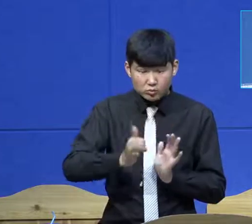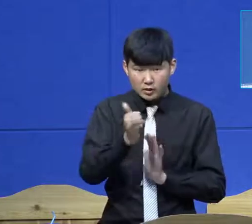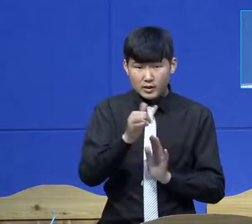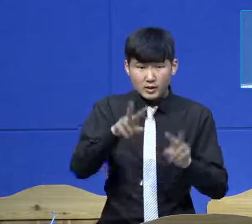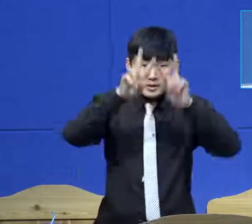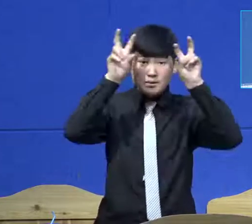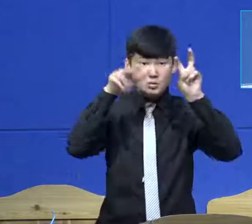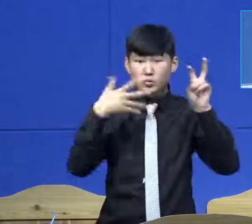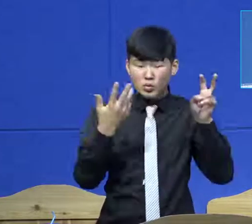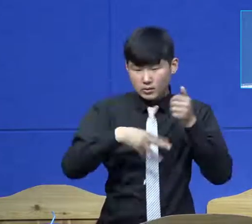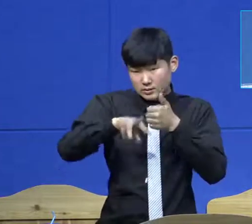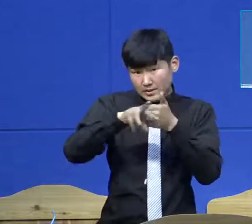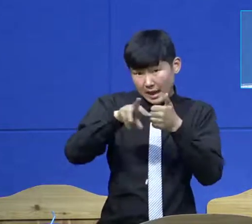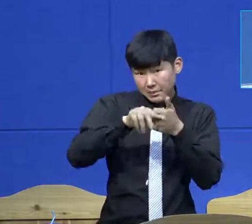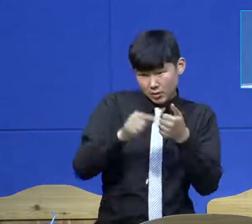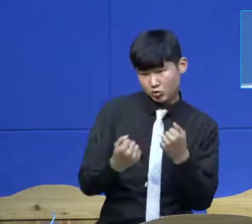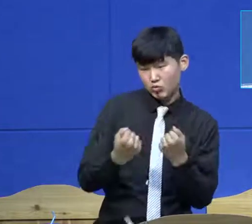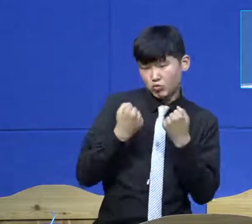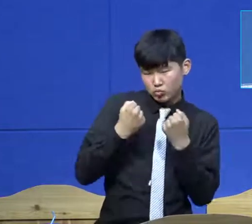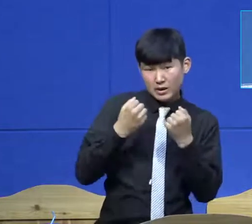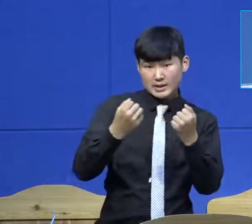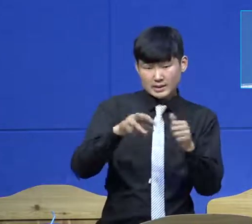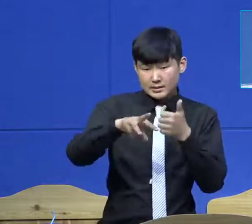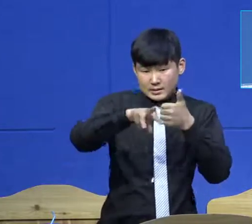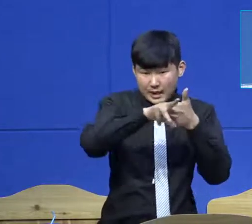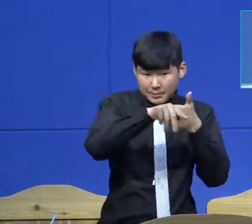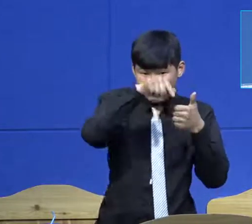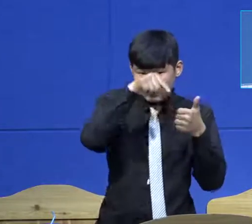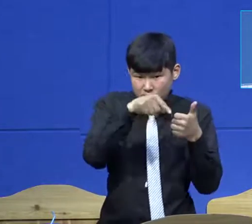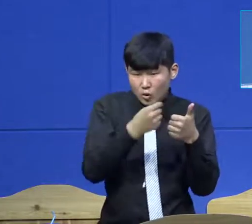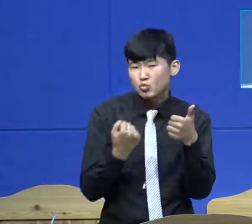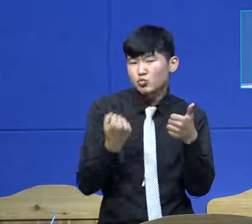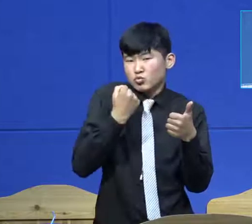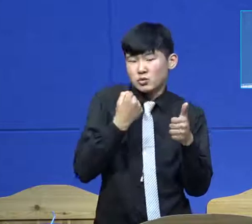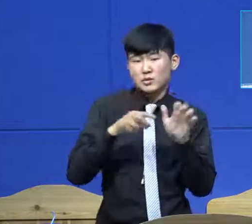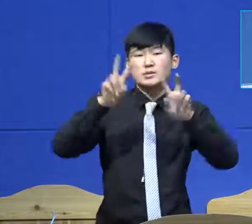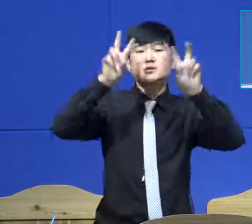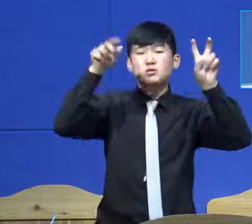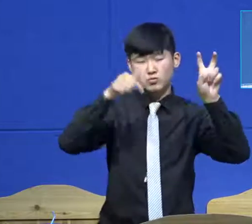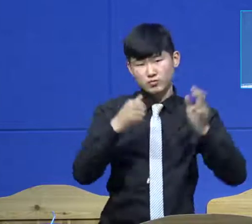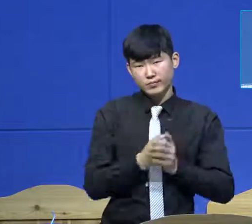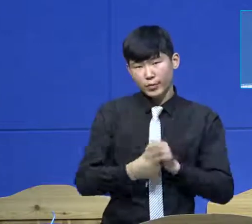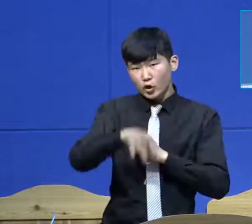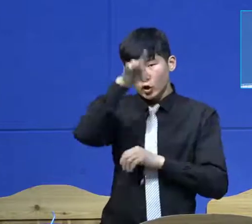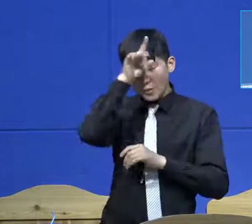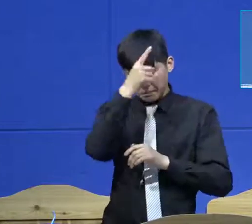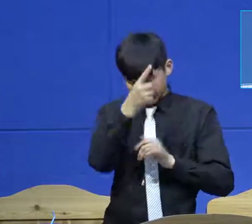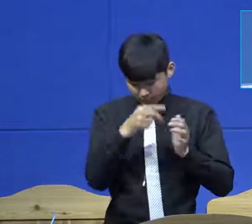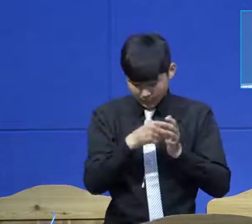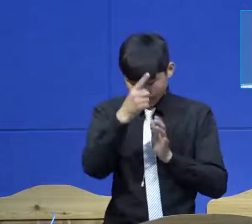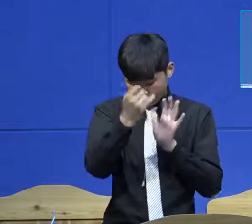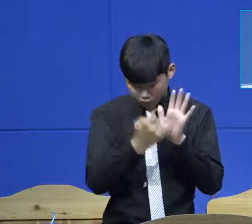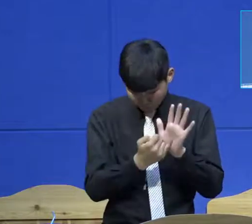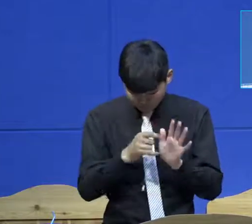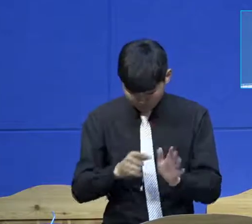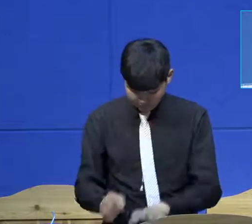сэдвээ сайн мэдээний хүч гэж өгсөн. Ром 1:16